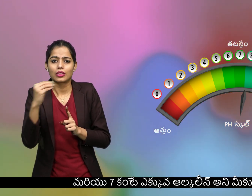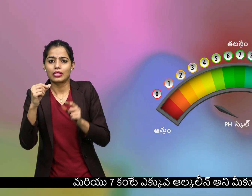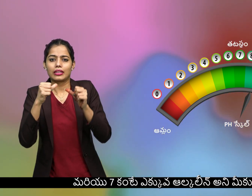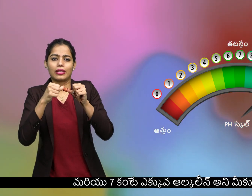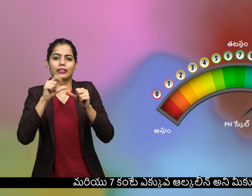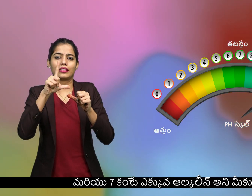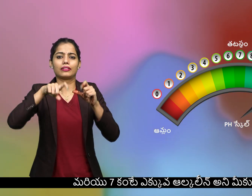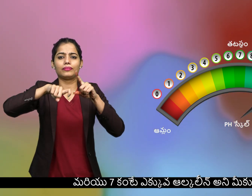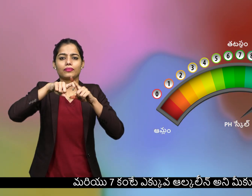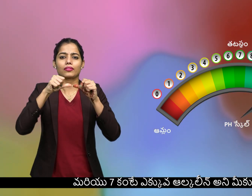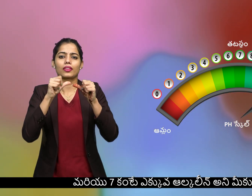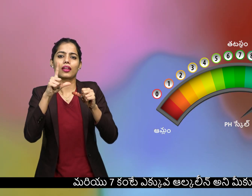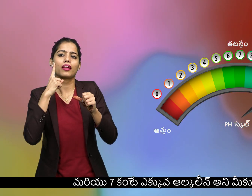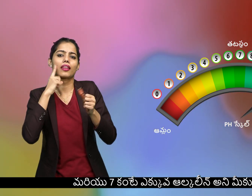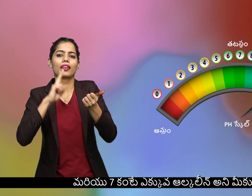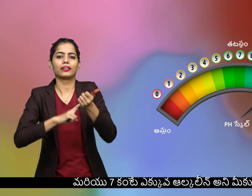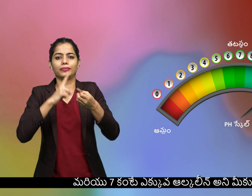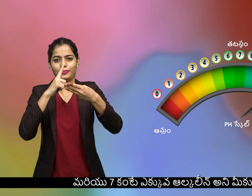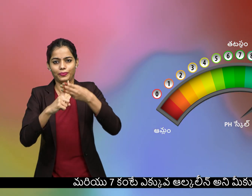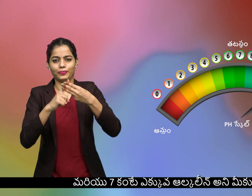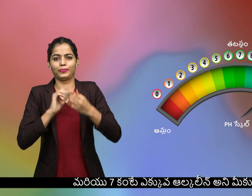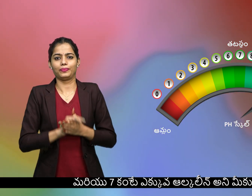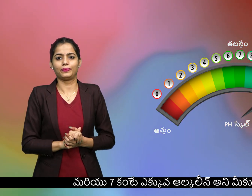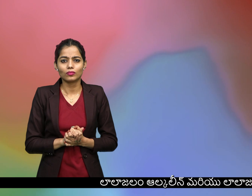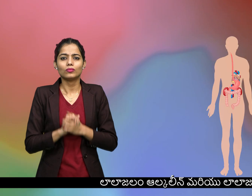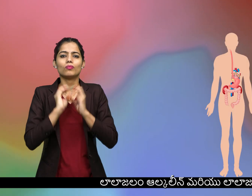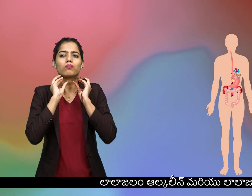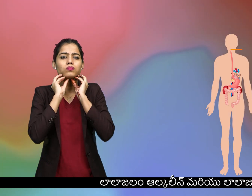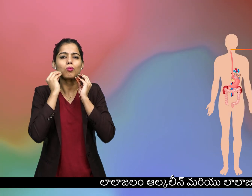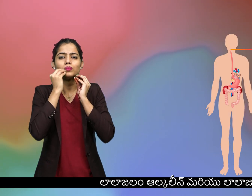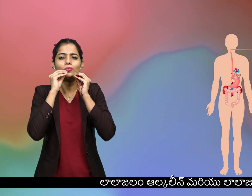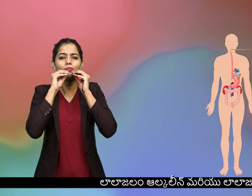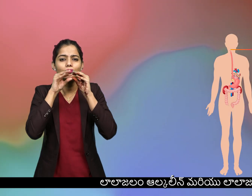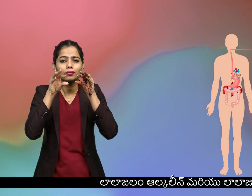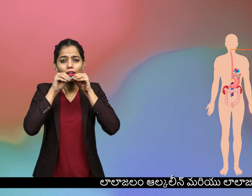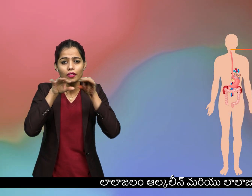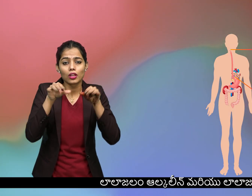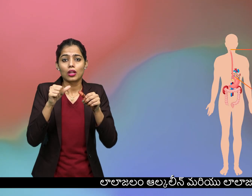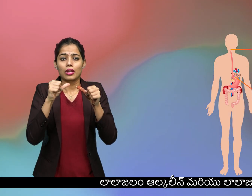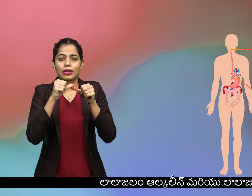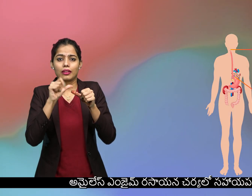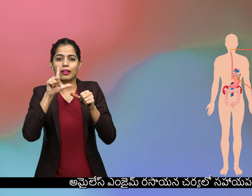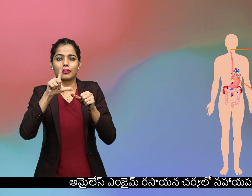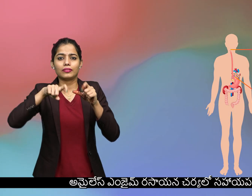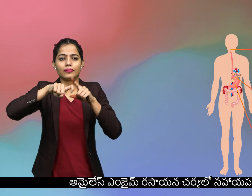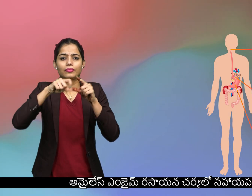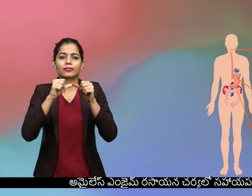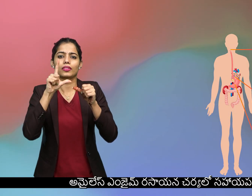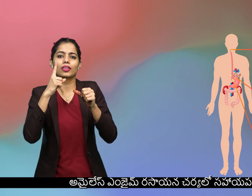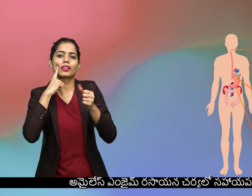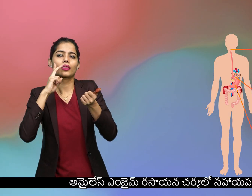మరియు 7 కంటే ఎక్కువ ఆల్కలీన్ అని మీకు తెలుసు. లాలాజలం ఆల్కలీన్ మరియు